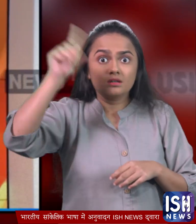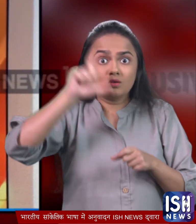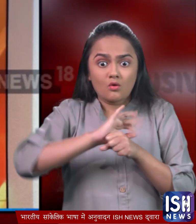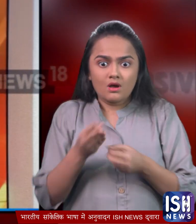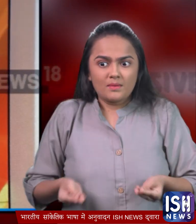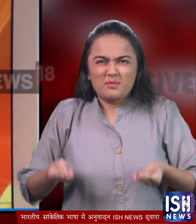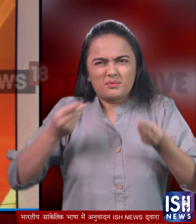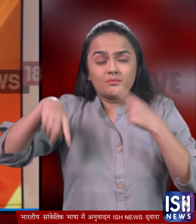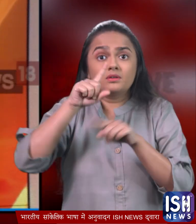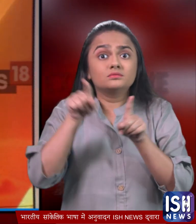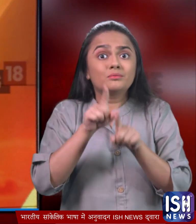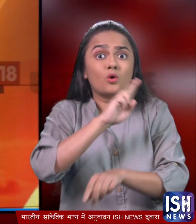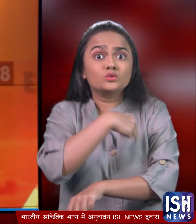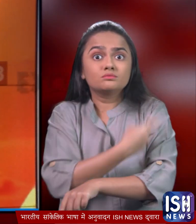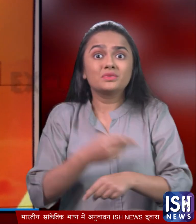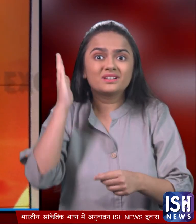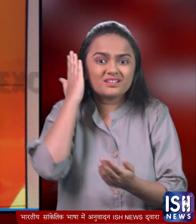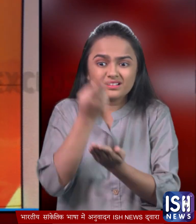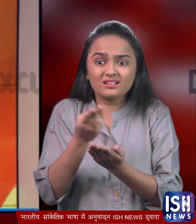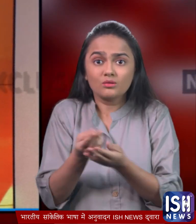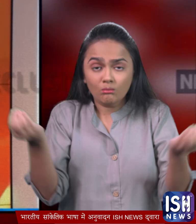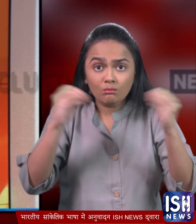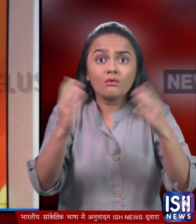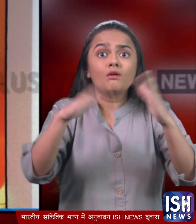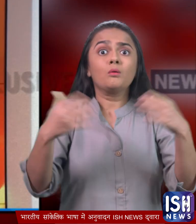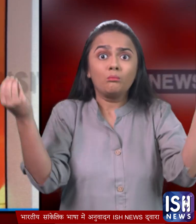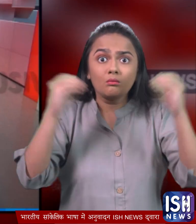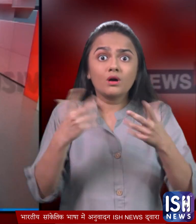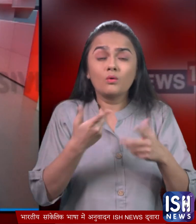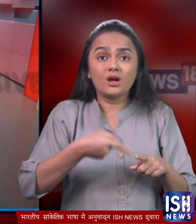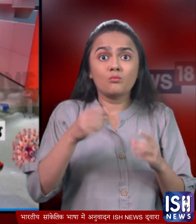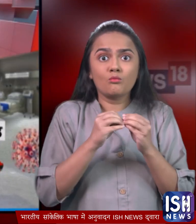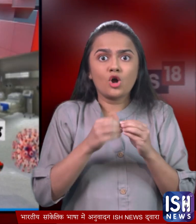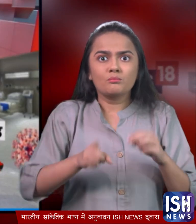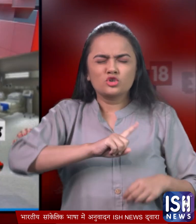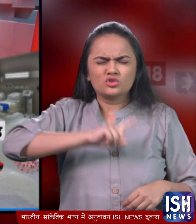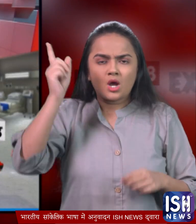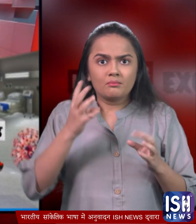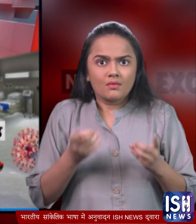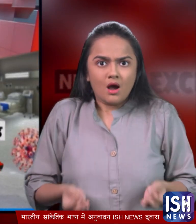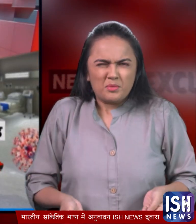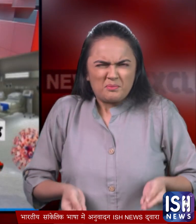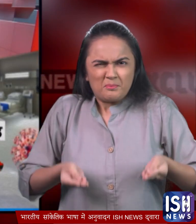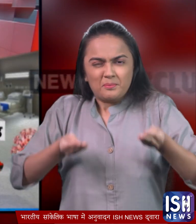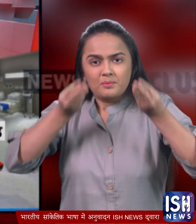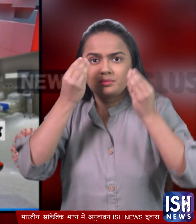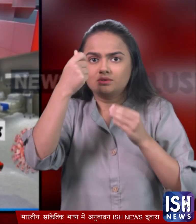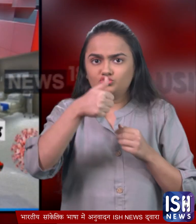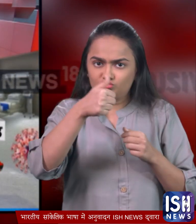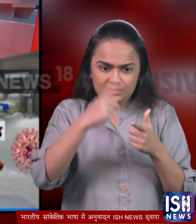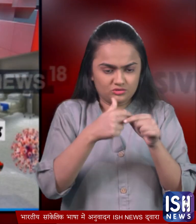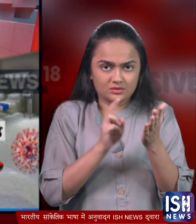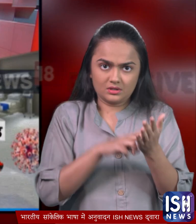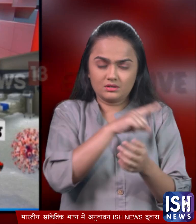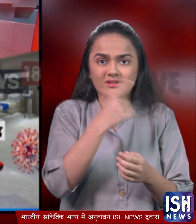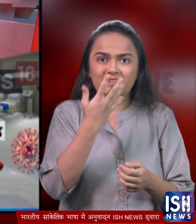में कोरोना मरीजों में उछाल के साथ ही अस्पतालों में बेड की डिमांड भी बढ़ने लगी है। ये आंकड़े तेजी से मुंबई में बढ़ते देखे गए, जहां 6